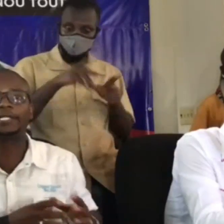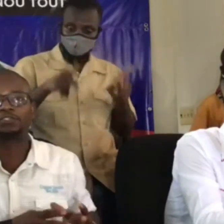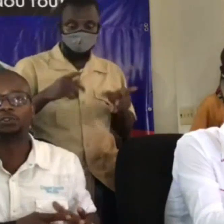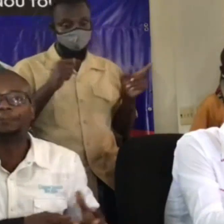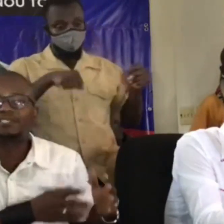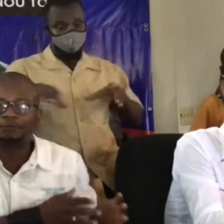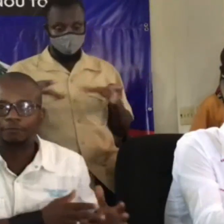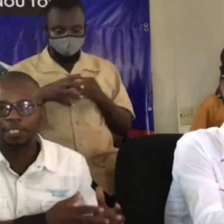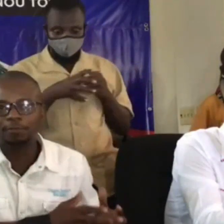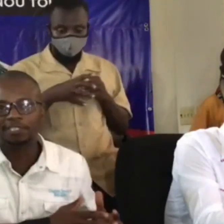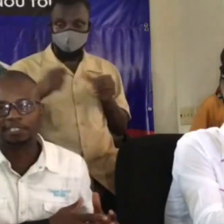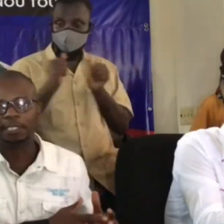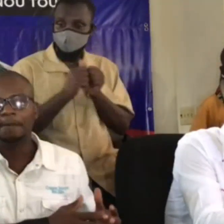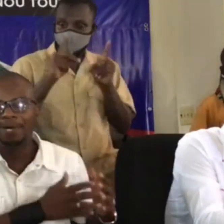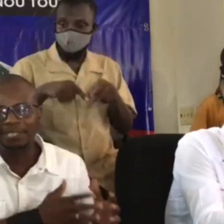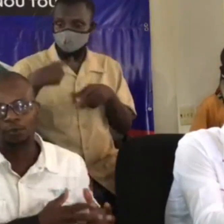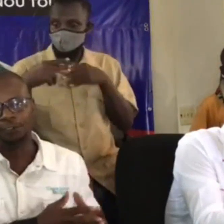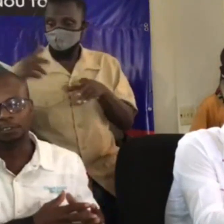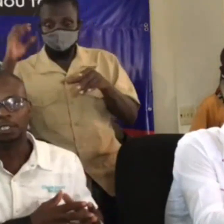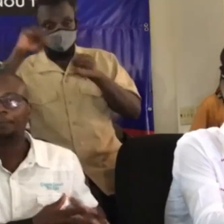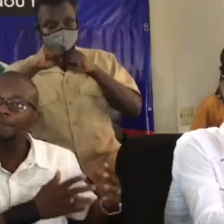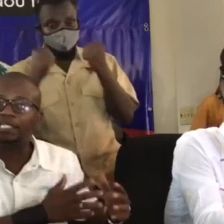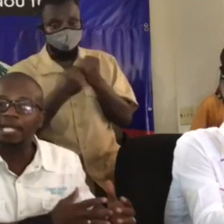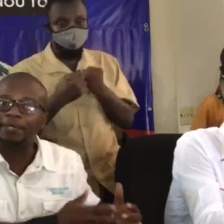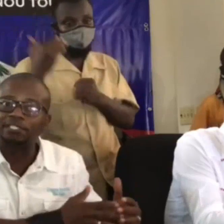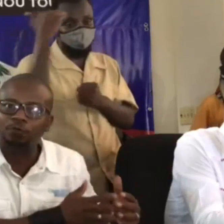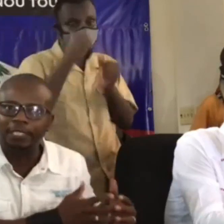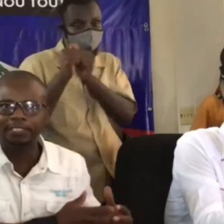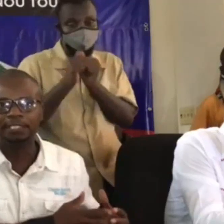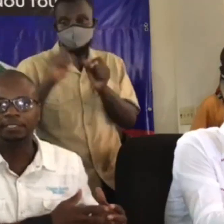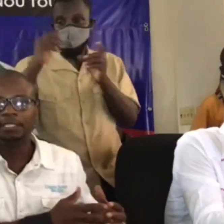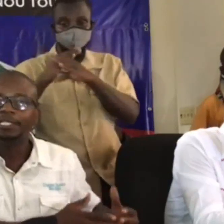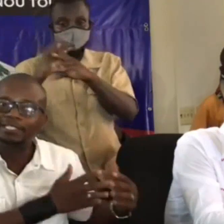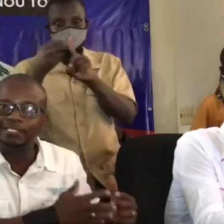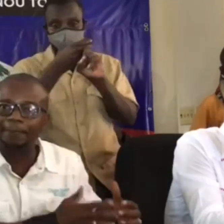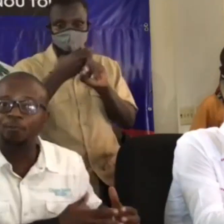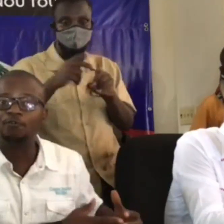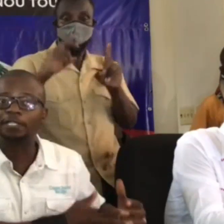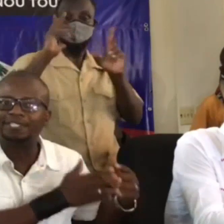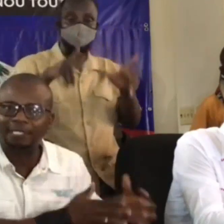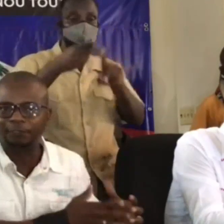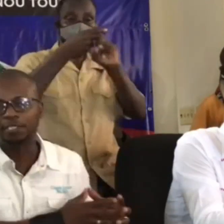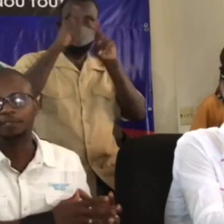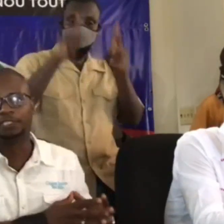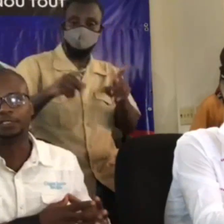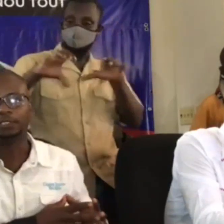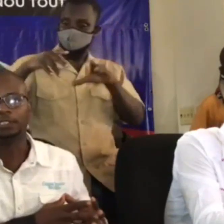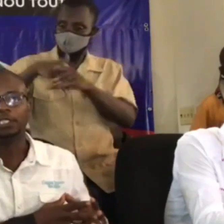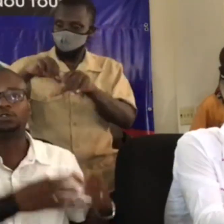prend le pays à d'assaut depuis 7 février 2021, mandat est fini. Premier kidnappé à ces Jovenel Lié. Les kidnappés ont pouvoir depuis